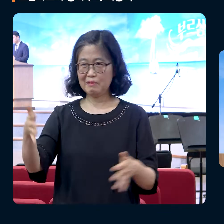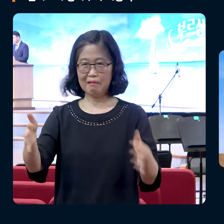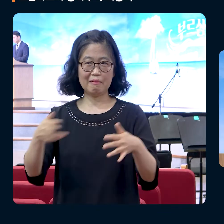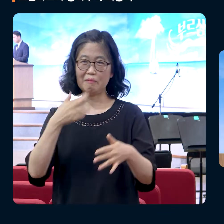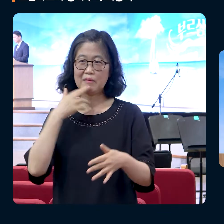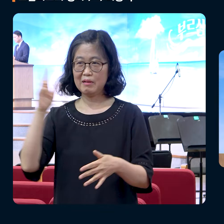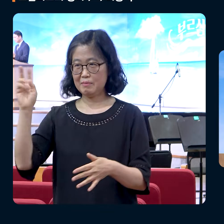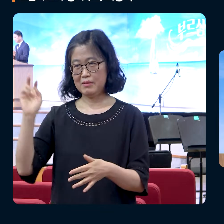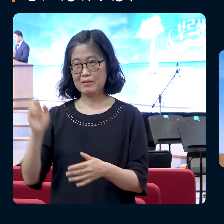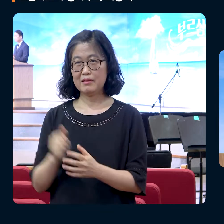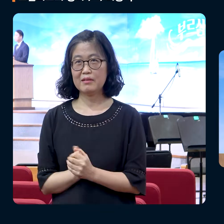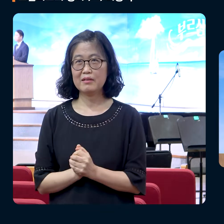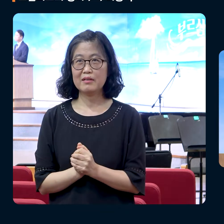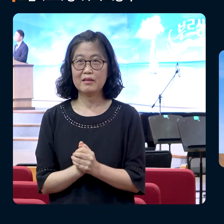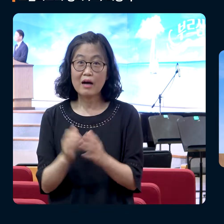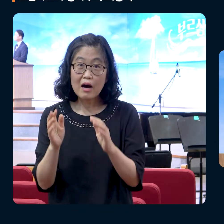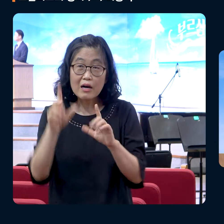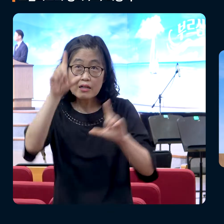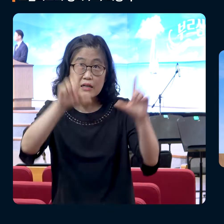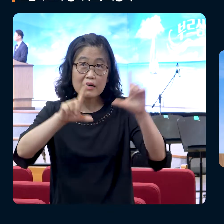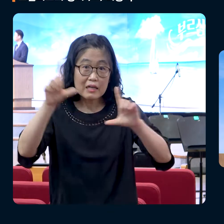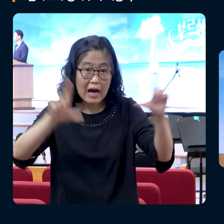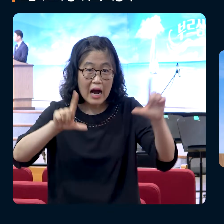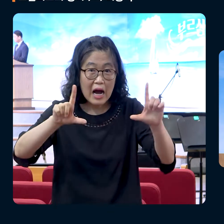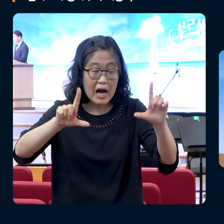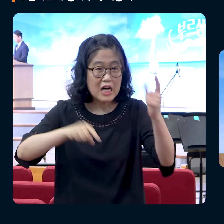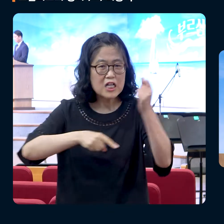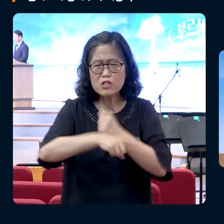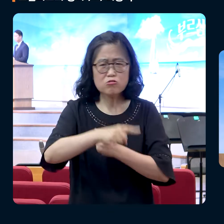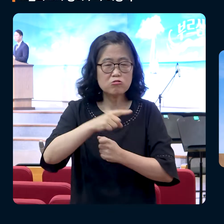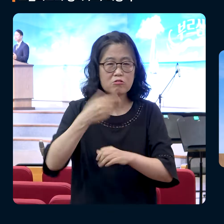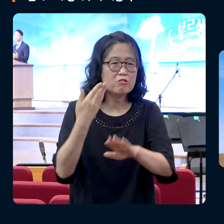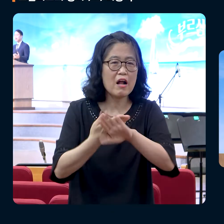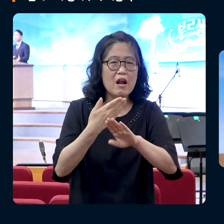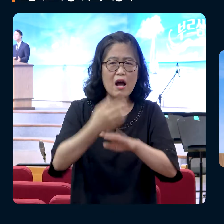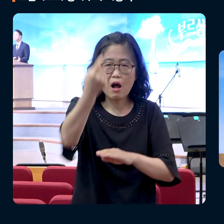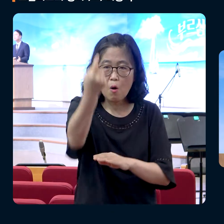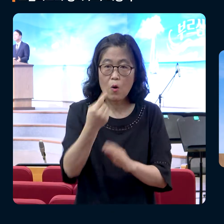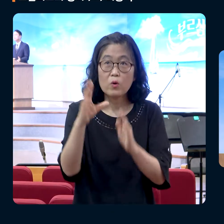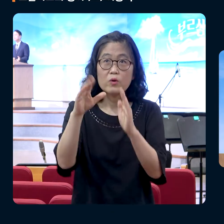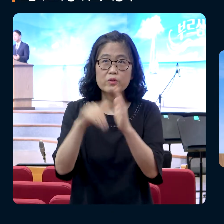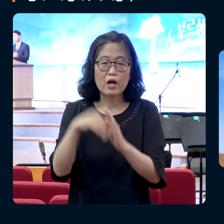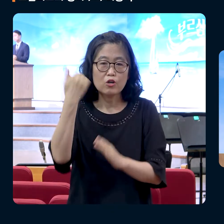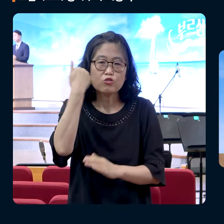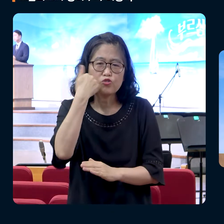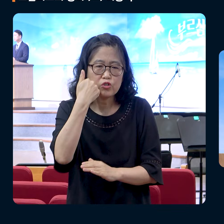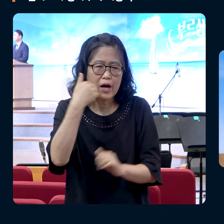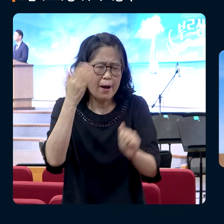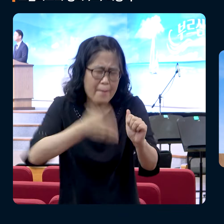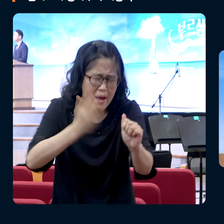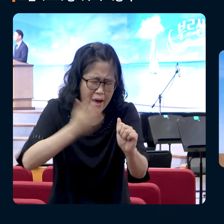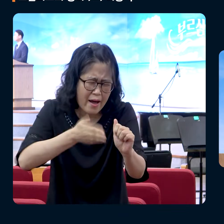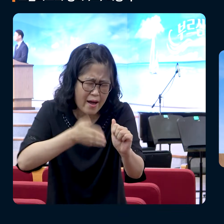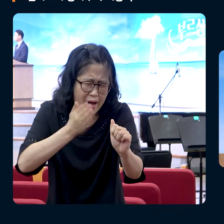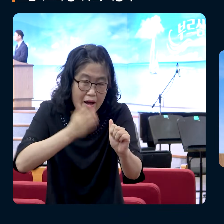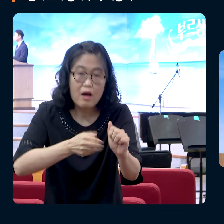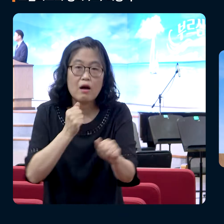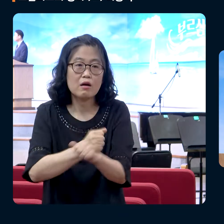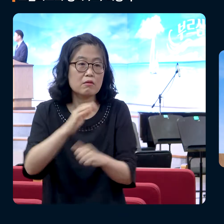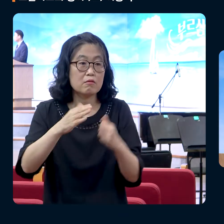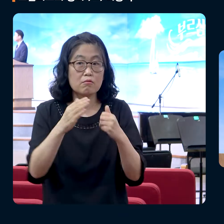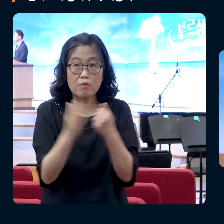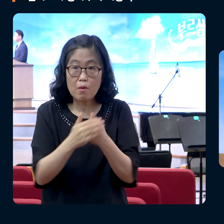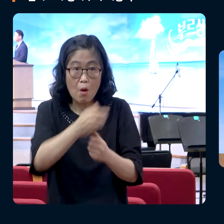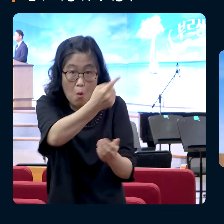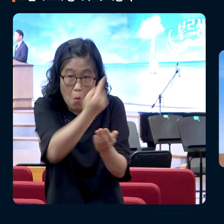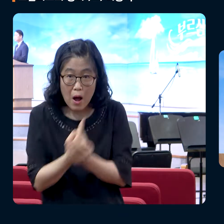여러분, 상황과 이유가 다 다르죠. 여기 나오실 때 정말 누구의 강권에 의해서 나오신 분들도 계시고, 아니면 옆에 있는